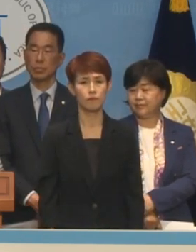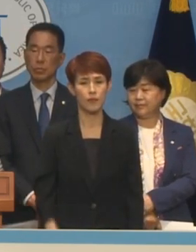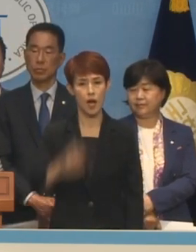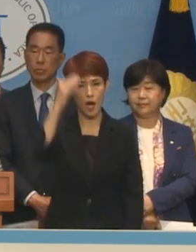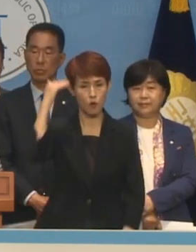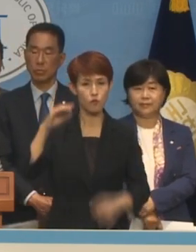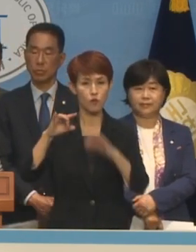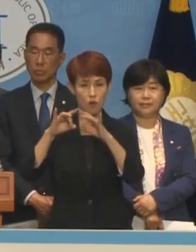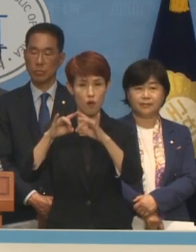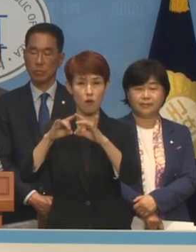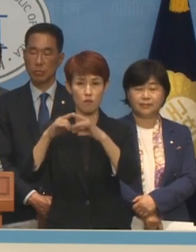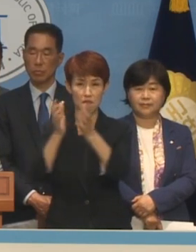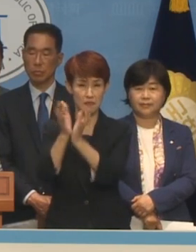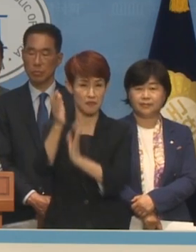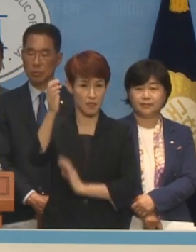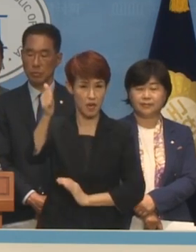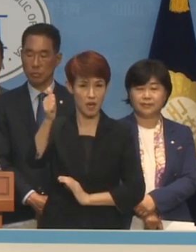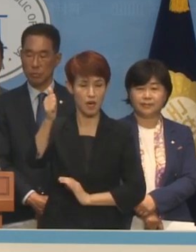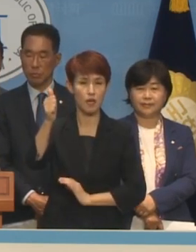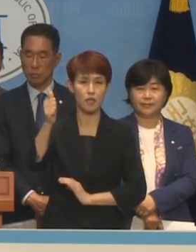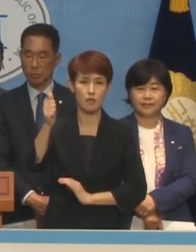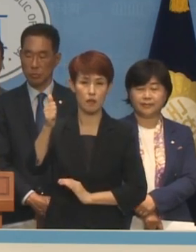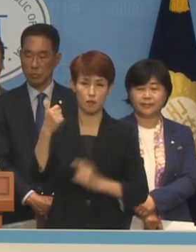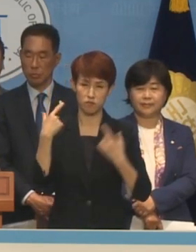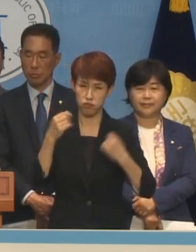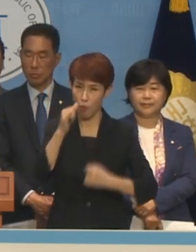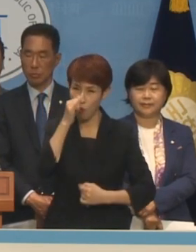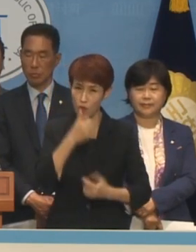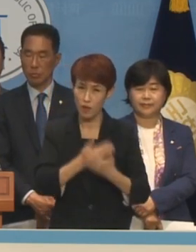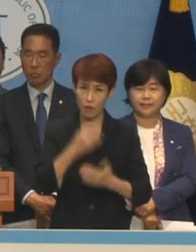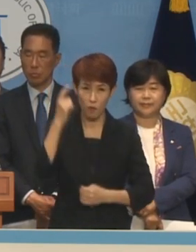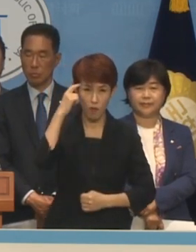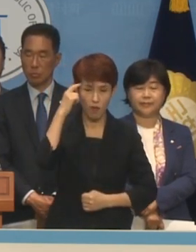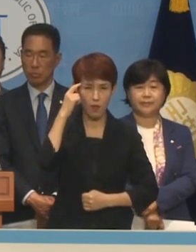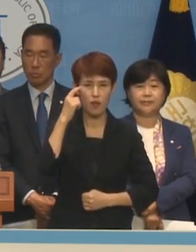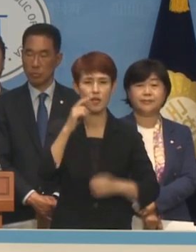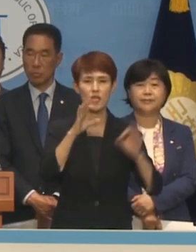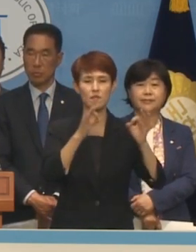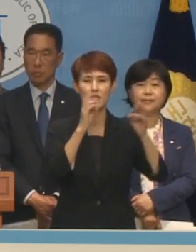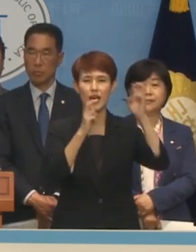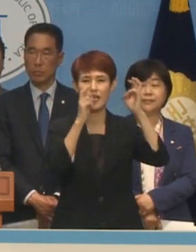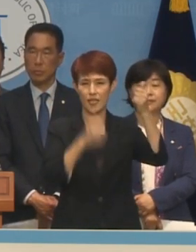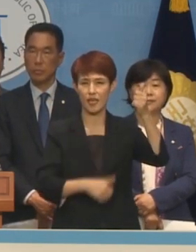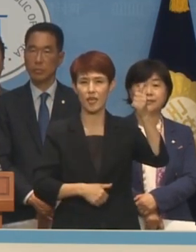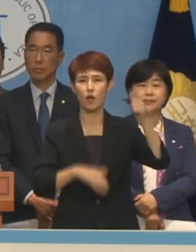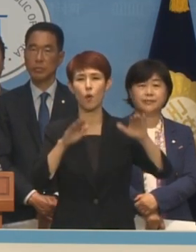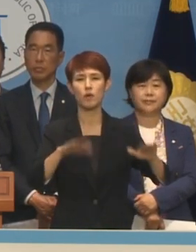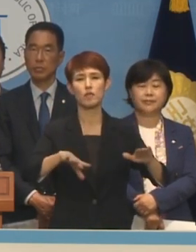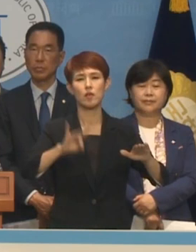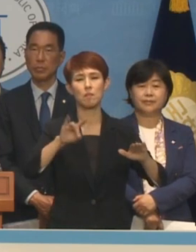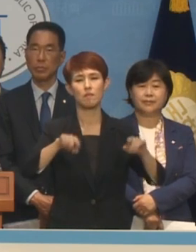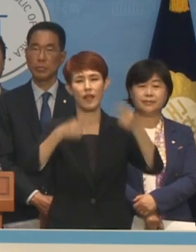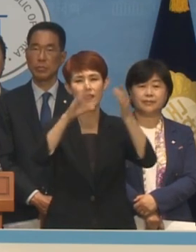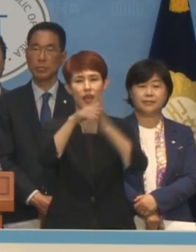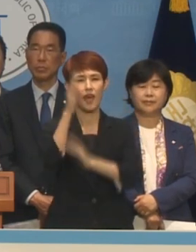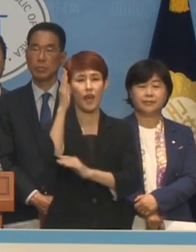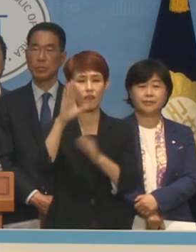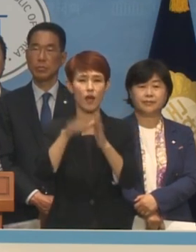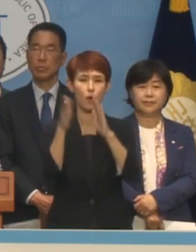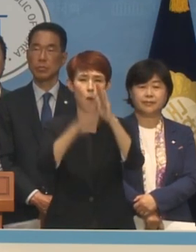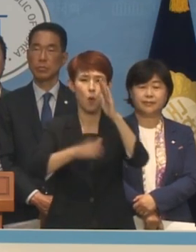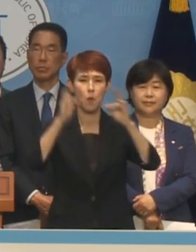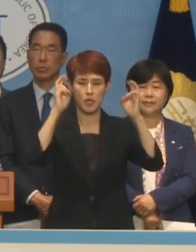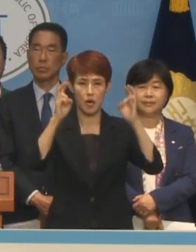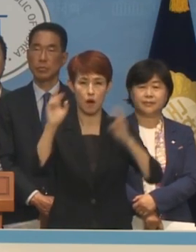한전 경영진이 지금과 같은 여러 태도를 취하는 것이 불안한 이유는 김동철 사장이 올해 시무식 신년사를 통해서 공기업이라는